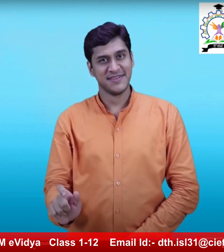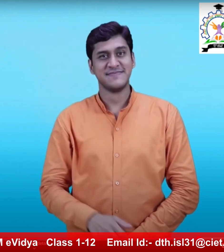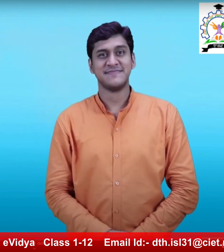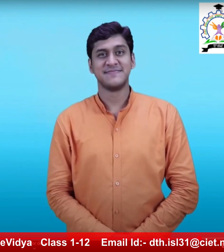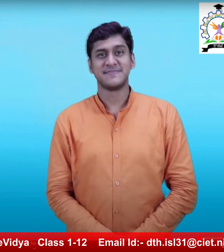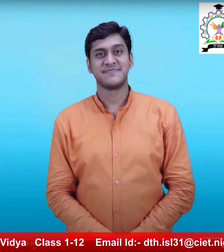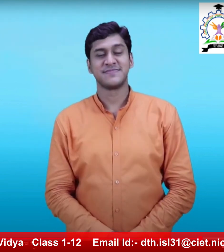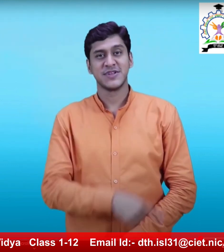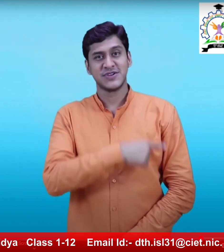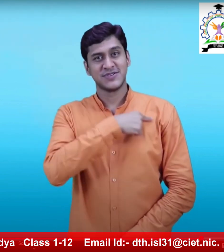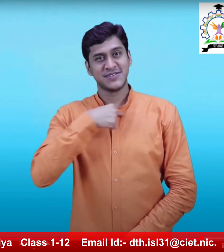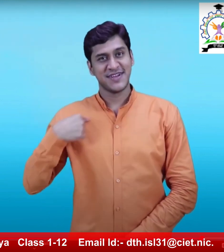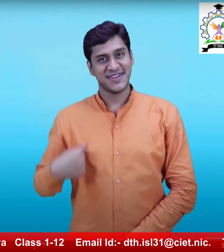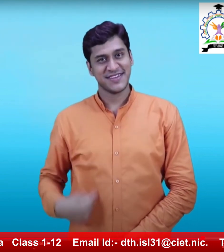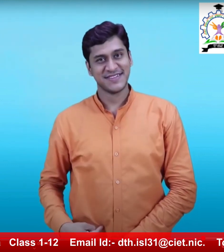इटली,